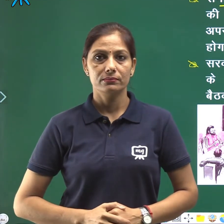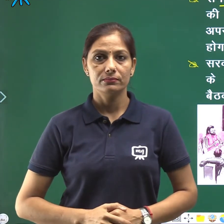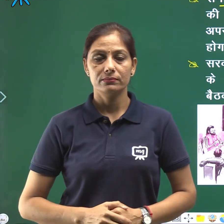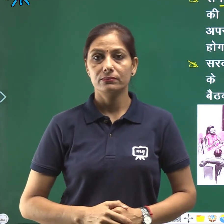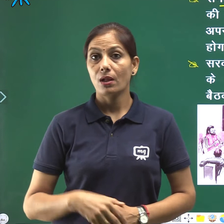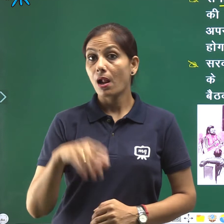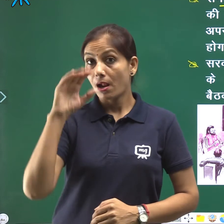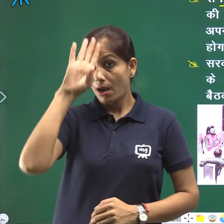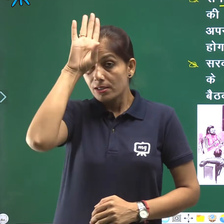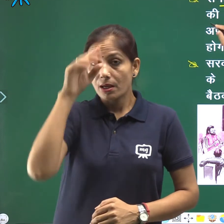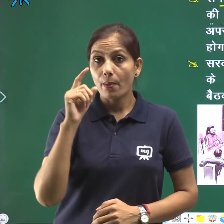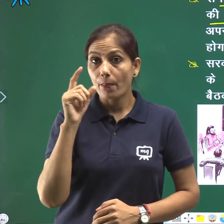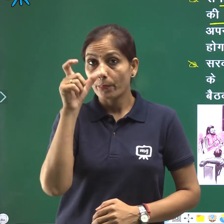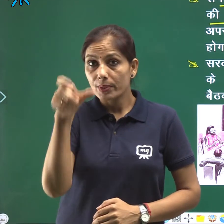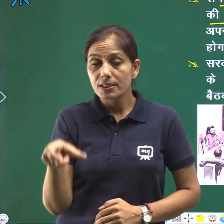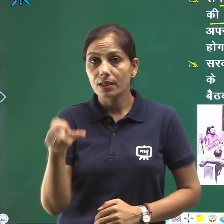जॉर्ज की नाक